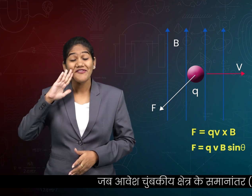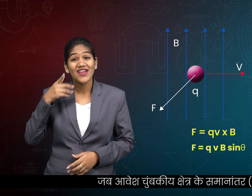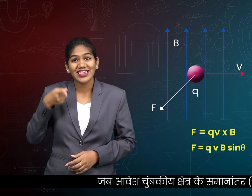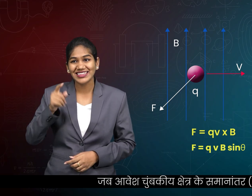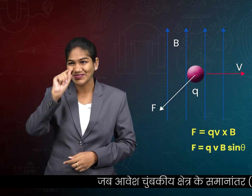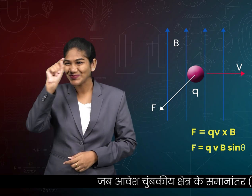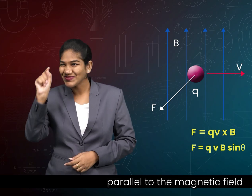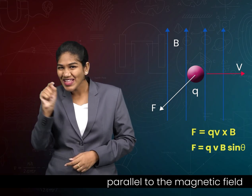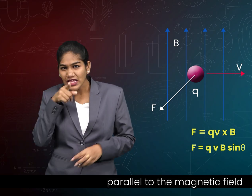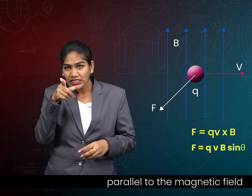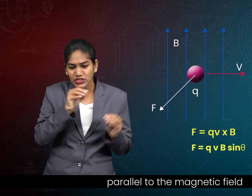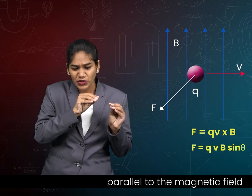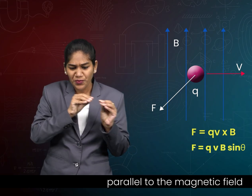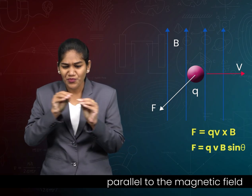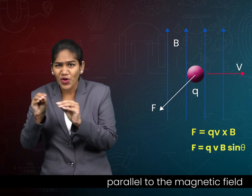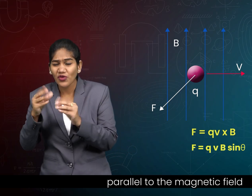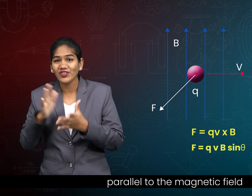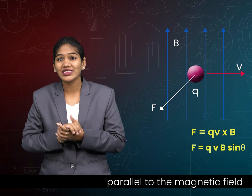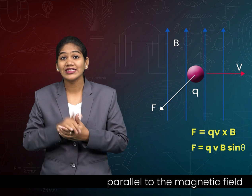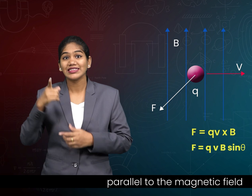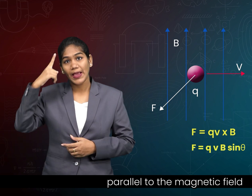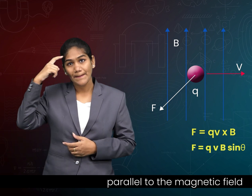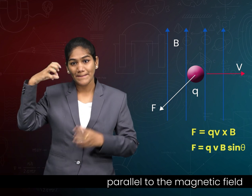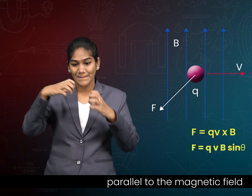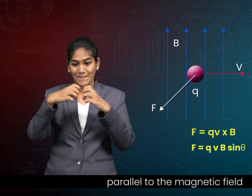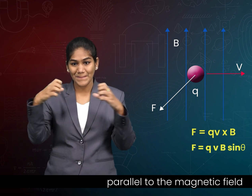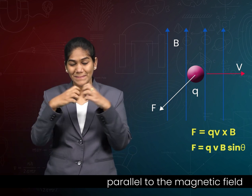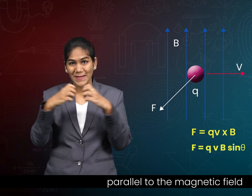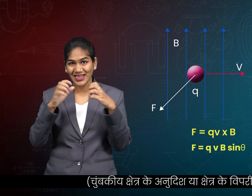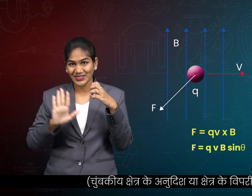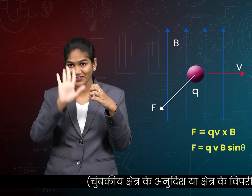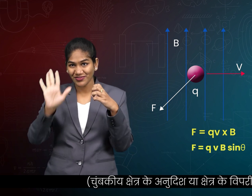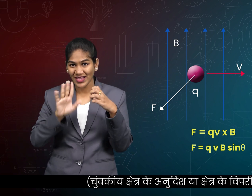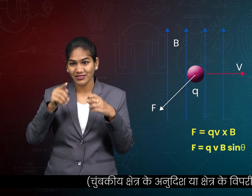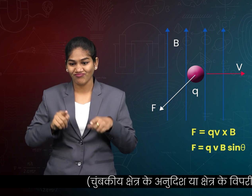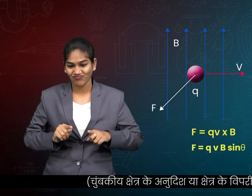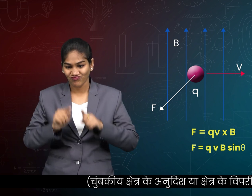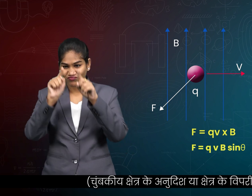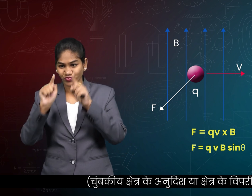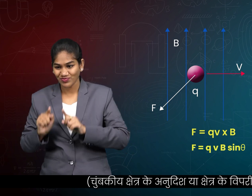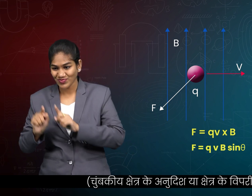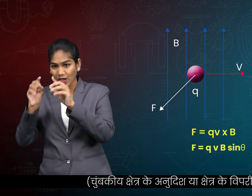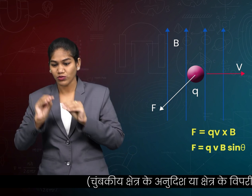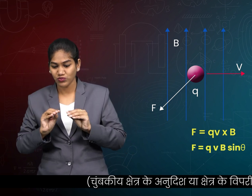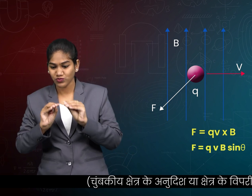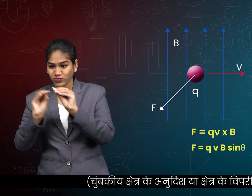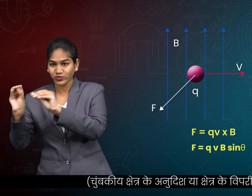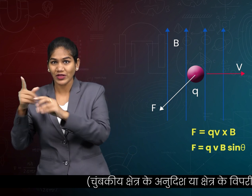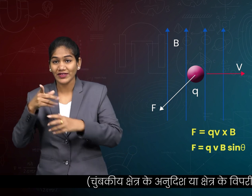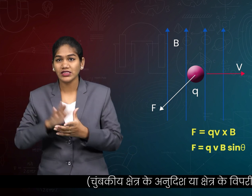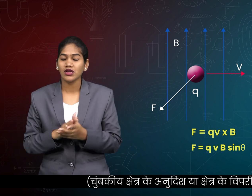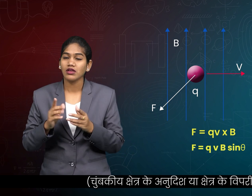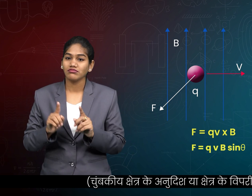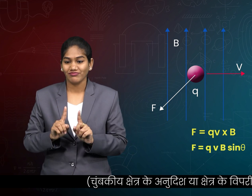जब आवेश चुंबकीय क्षेत्र के समांतर चुंबकीय क्षेत्र के अनुदिशा